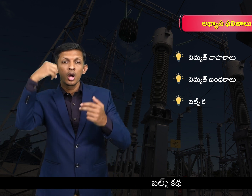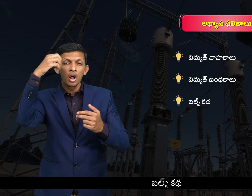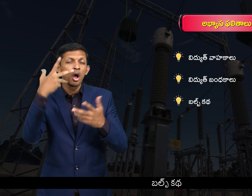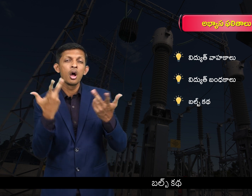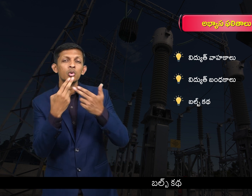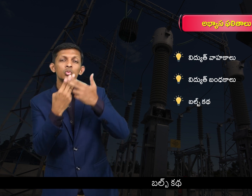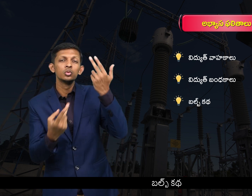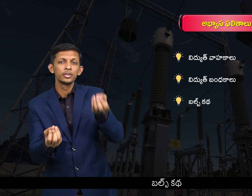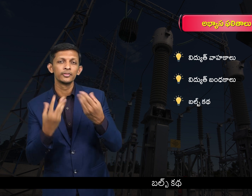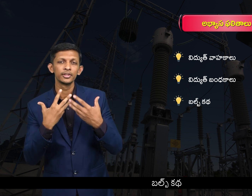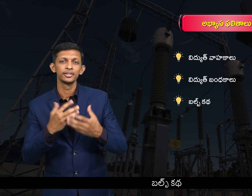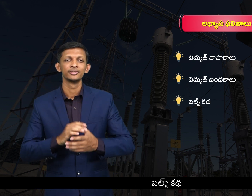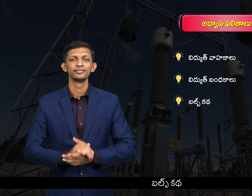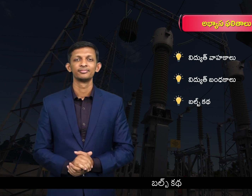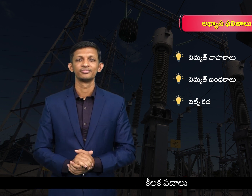బల్బు కథ.